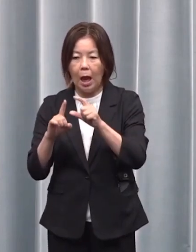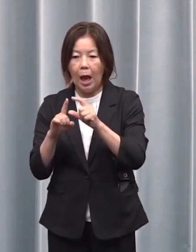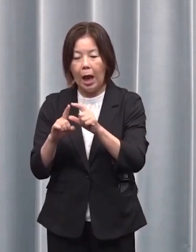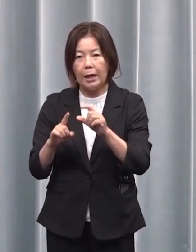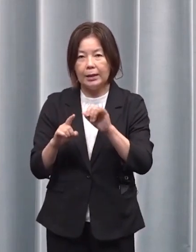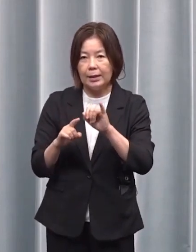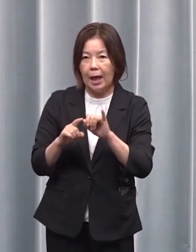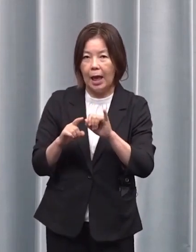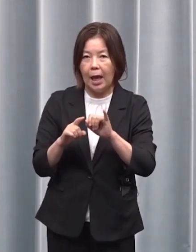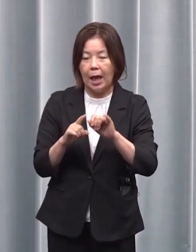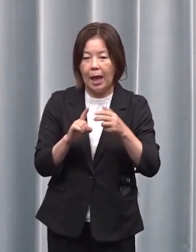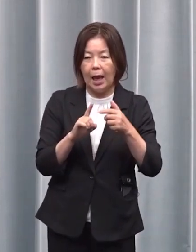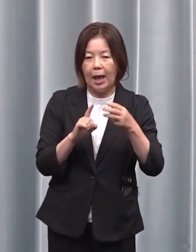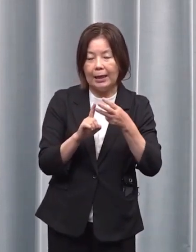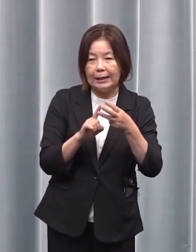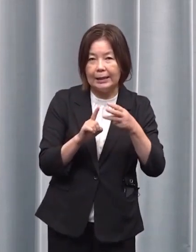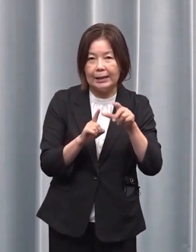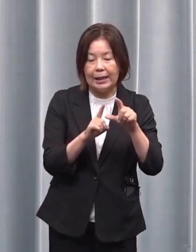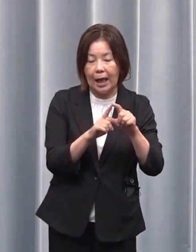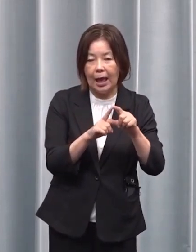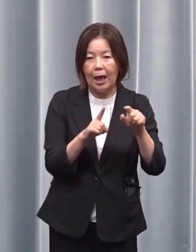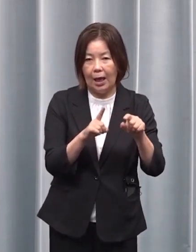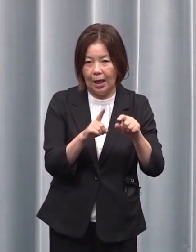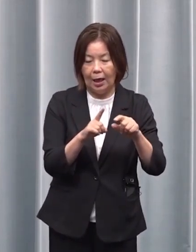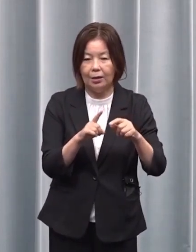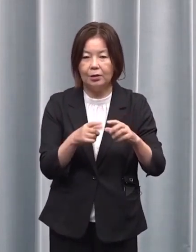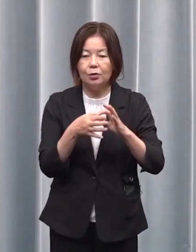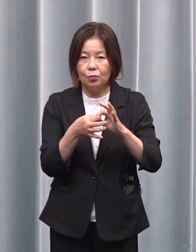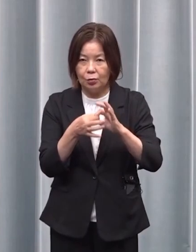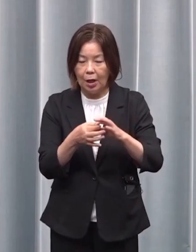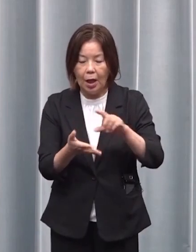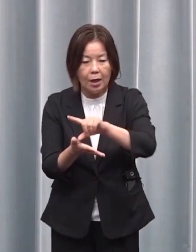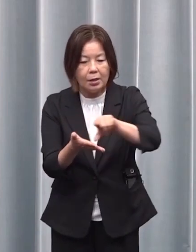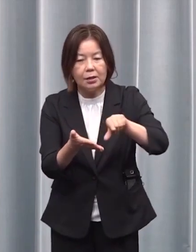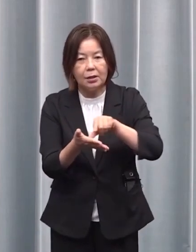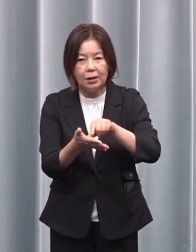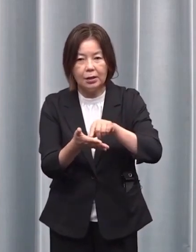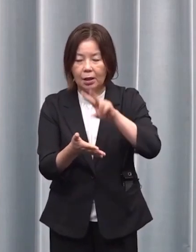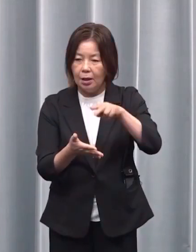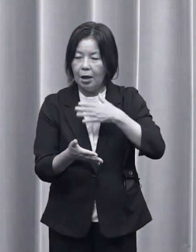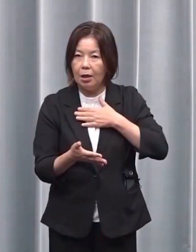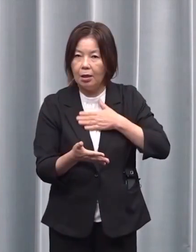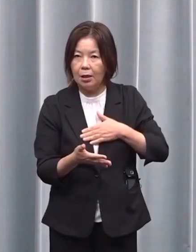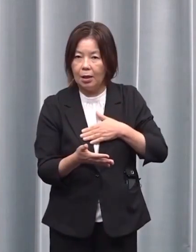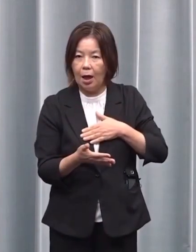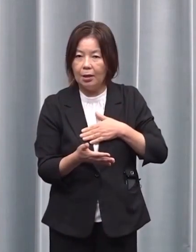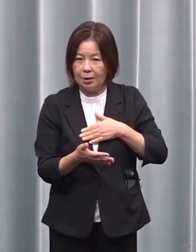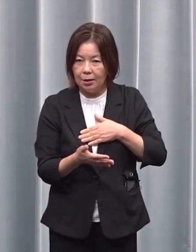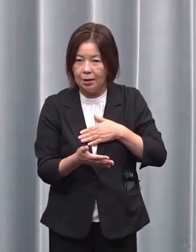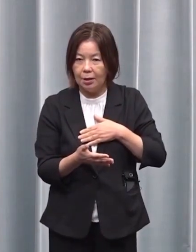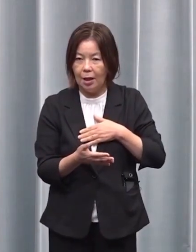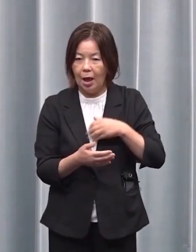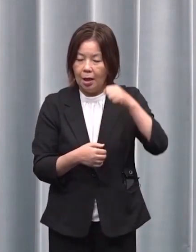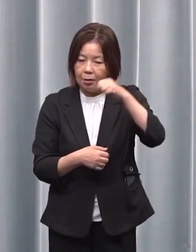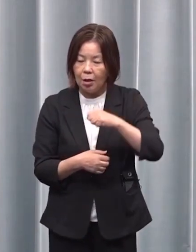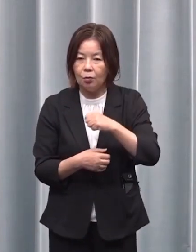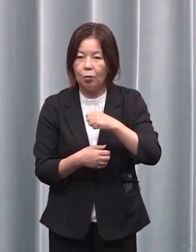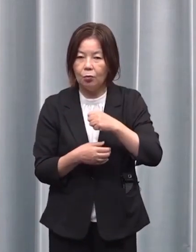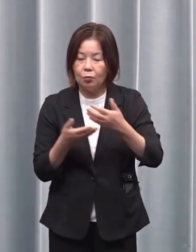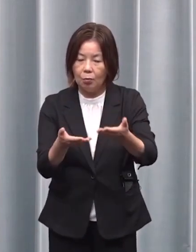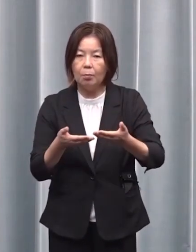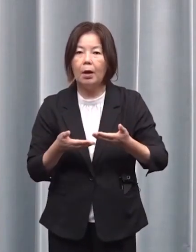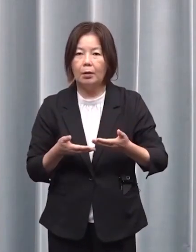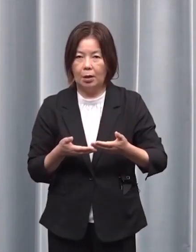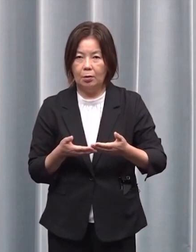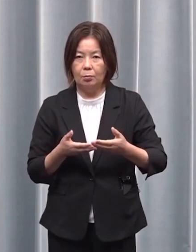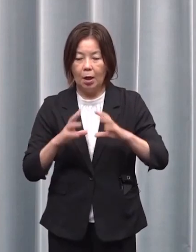り組みに対し、幅広い地域の国々から理解支持の表明が行われ、国際社会の正確な理解